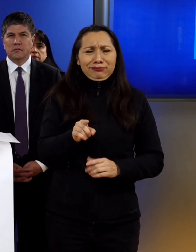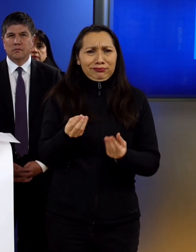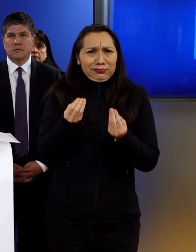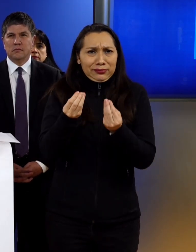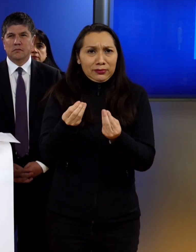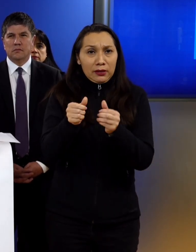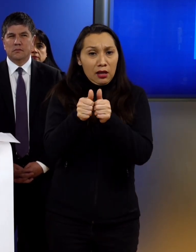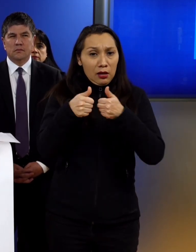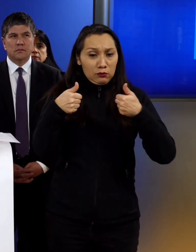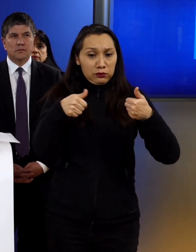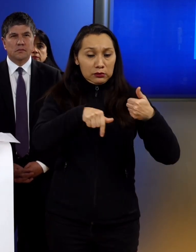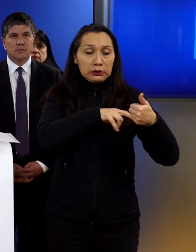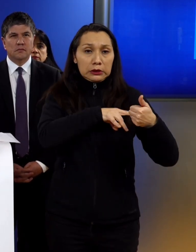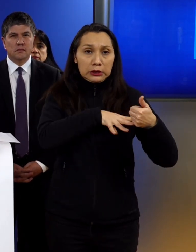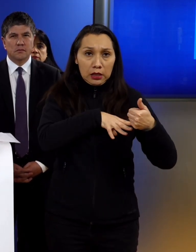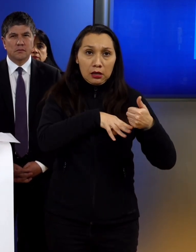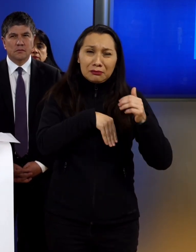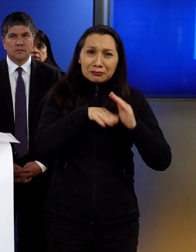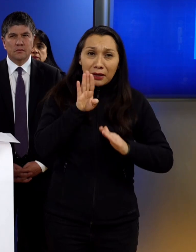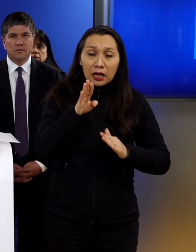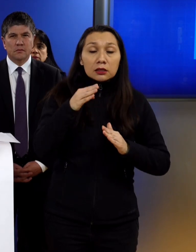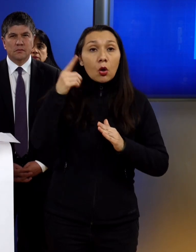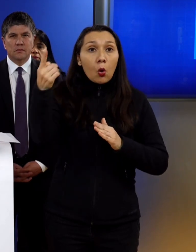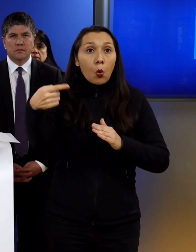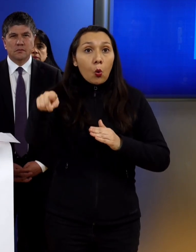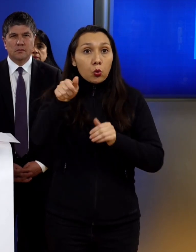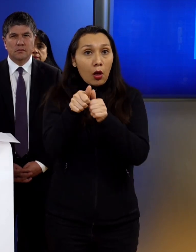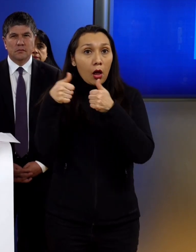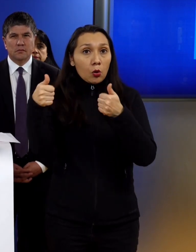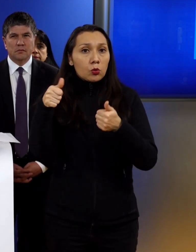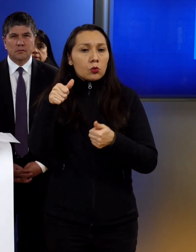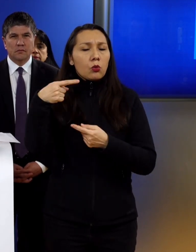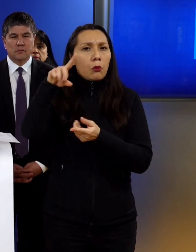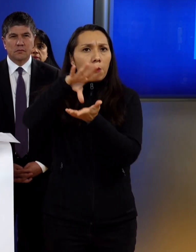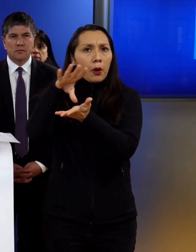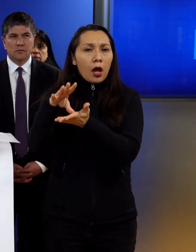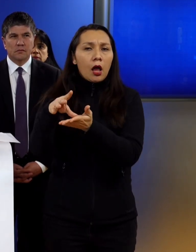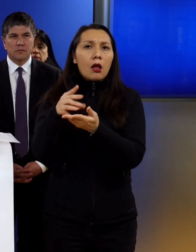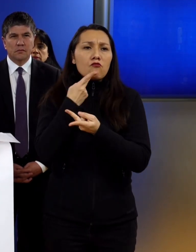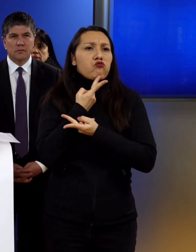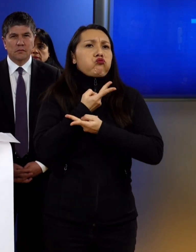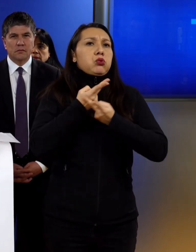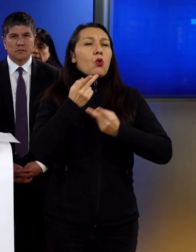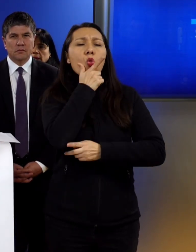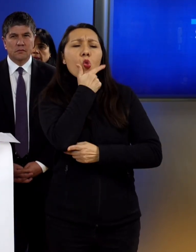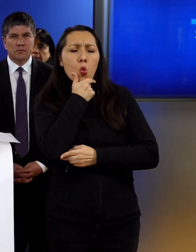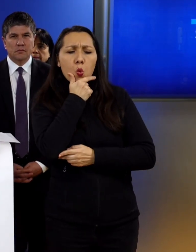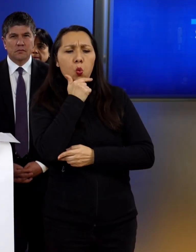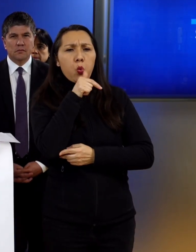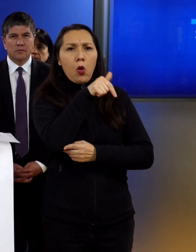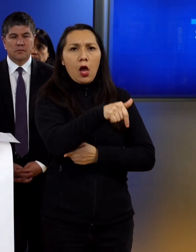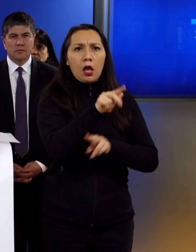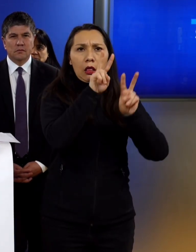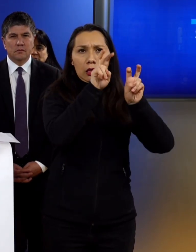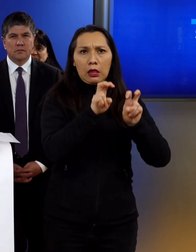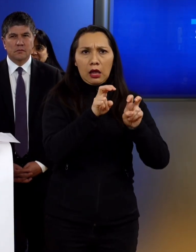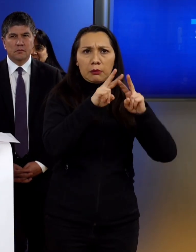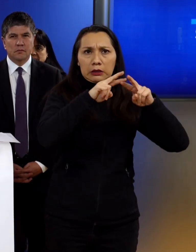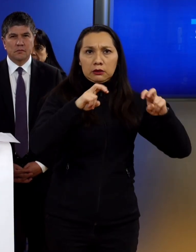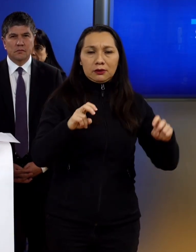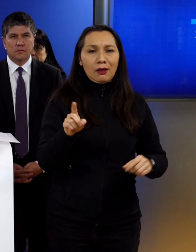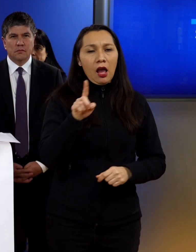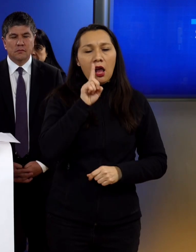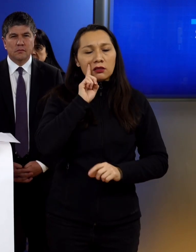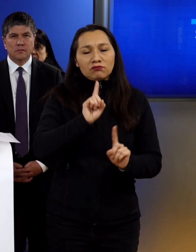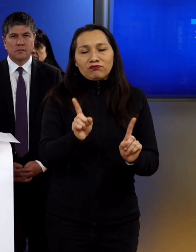que autoridades de Chile, o con mayor razón de otro país, planteen mediáticamente sospechas respecto a causas de esta naturaleza. Esa no es